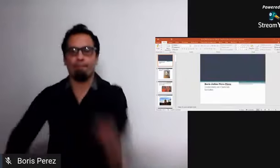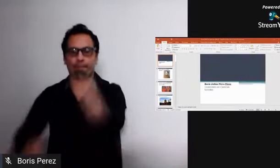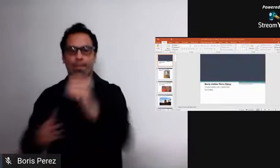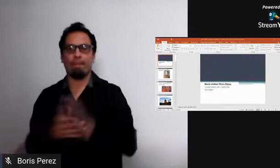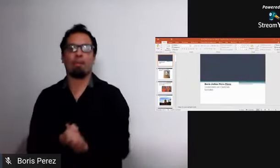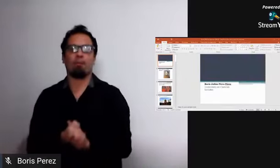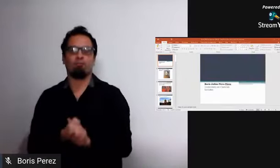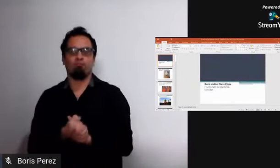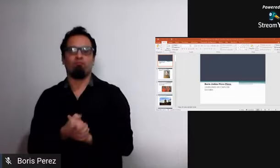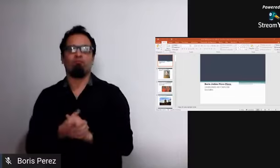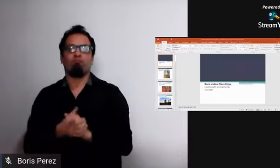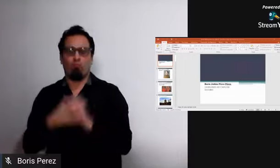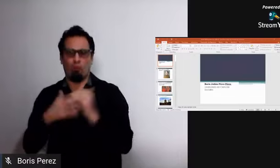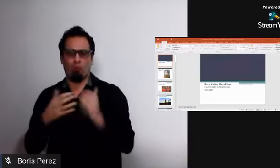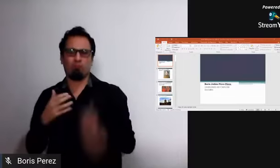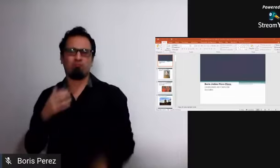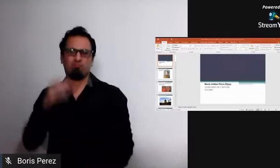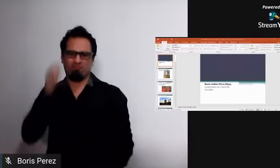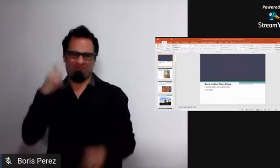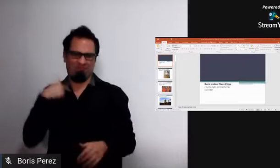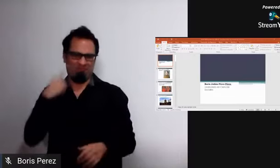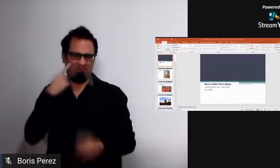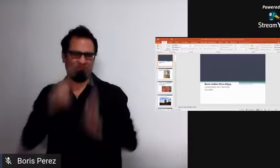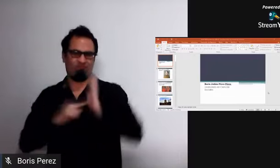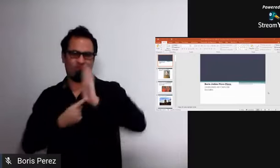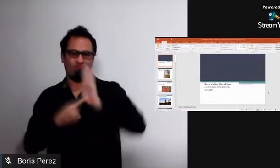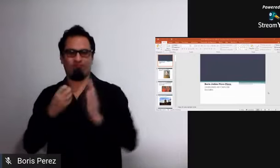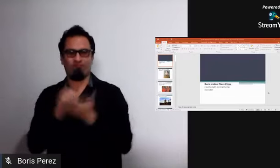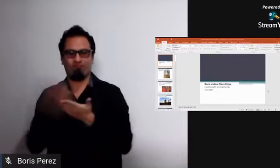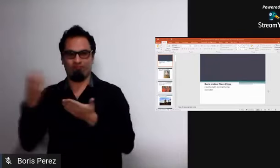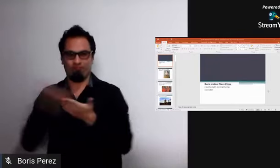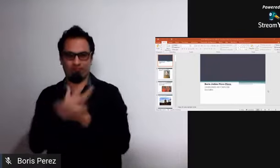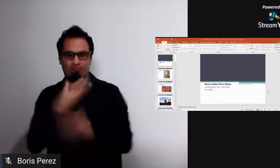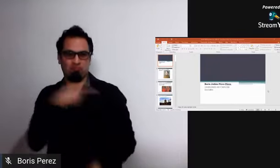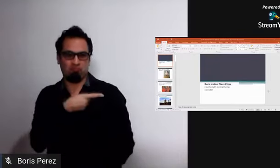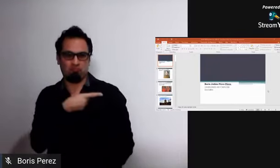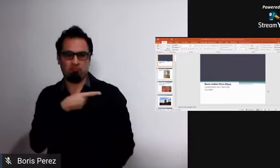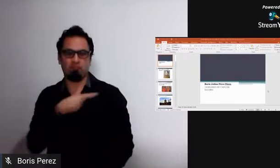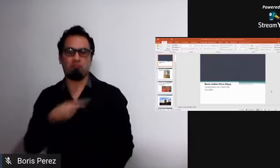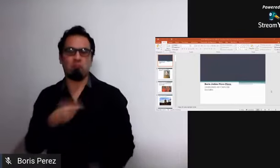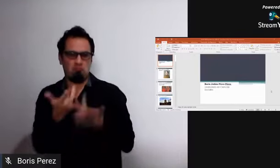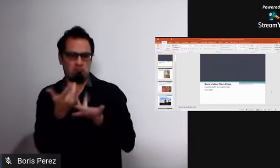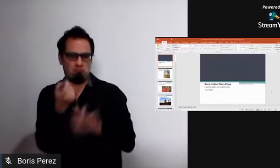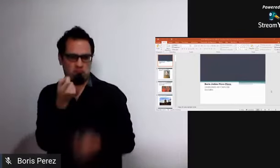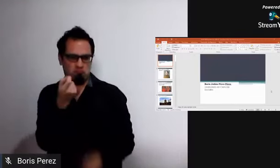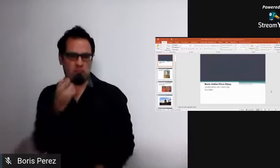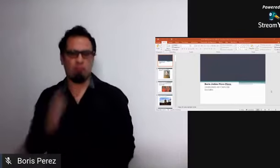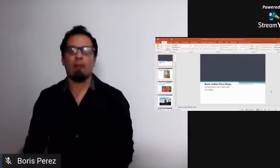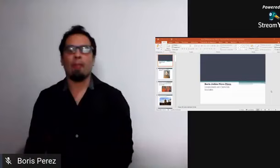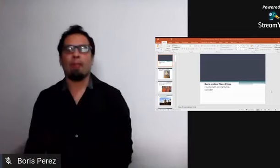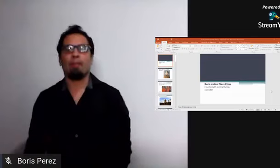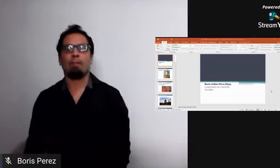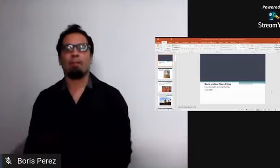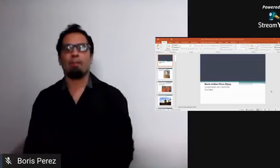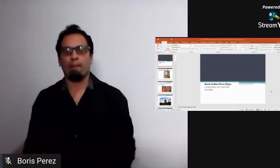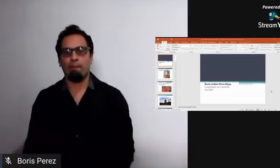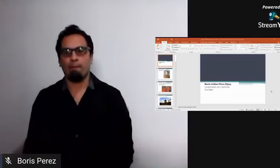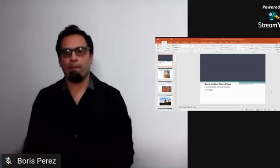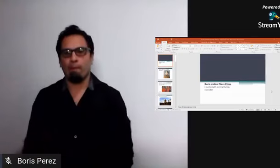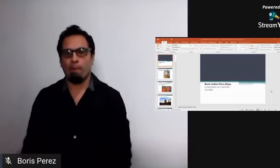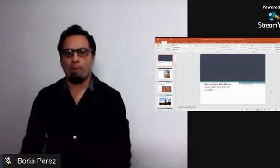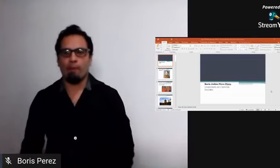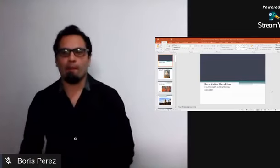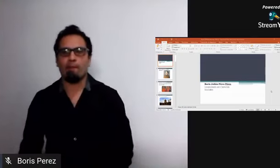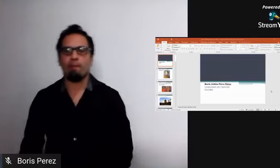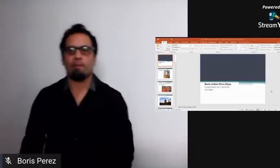este personaje tan importante para nuestra historia, que es Francisco de Paula Santander. En la presentación, esperemos a que